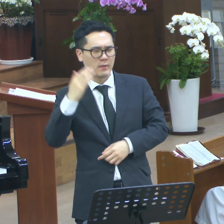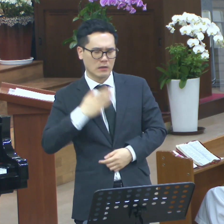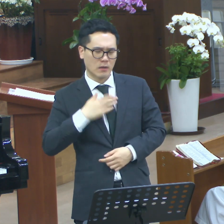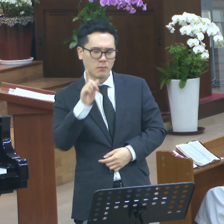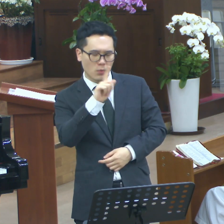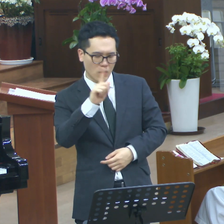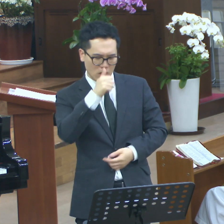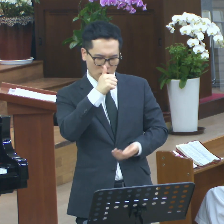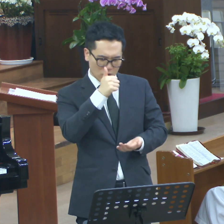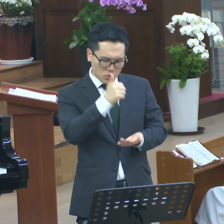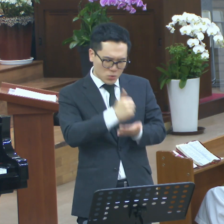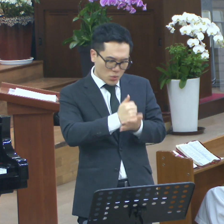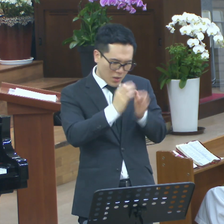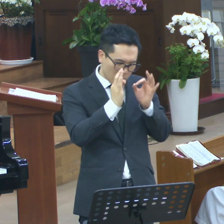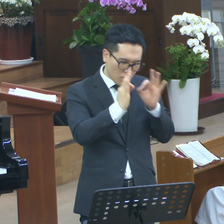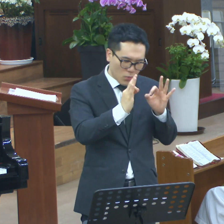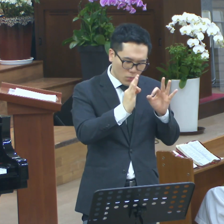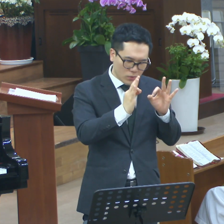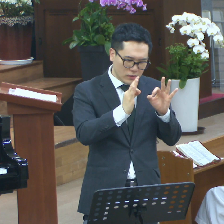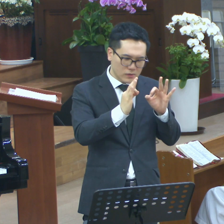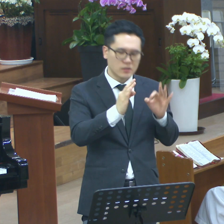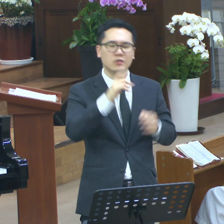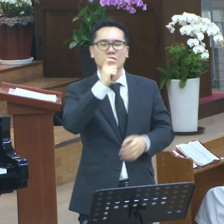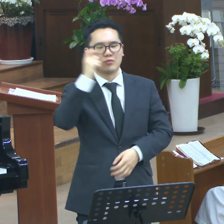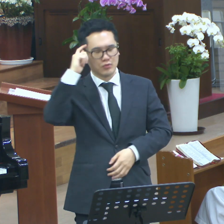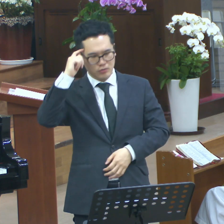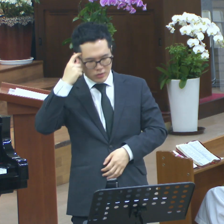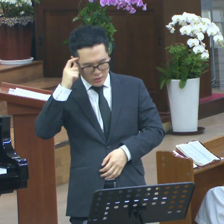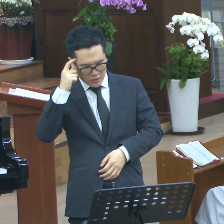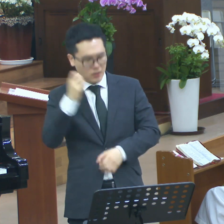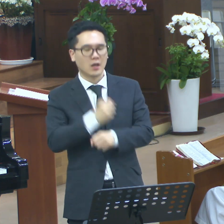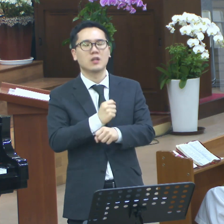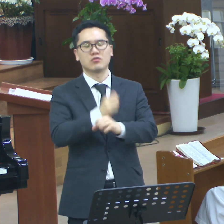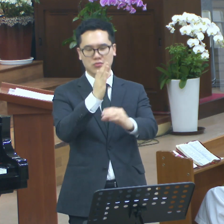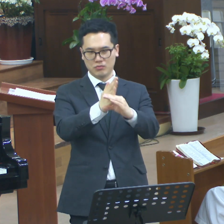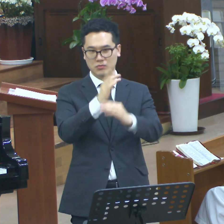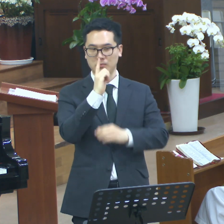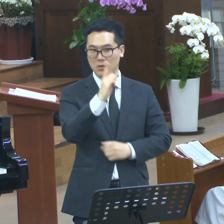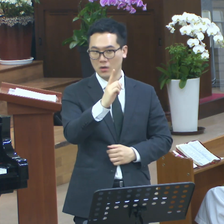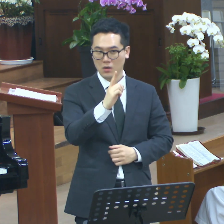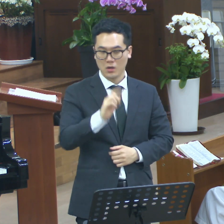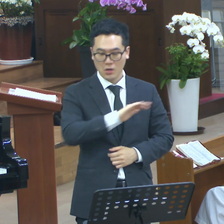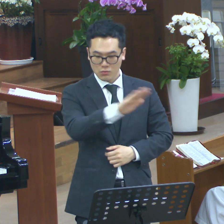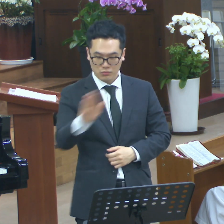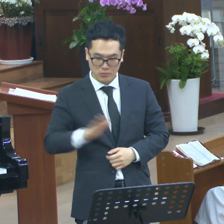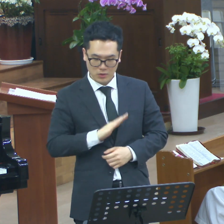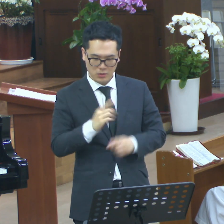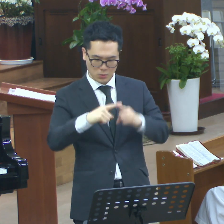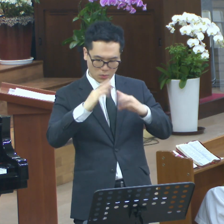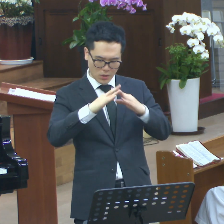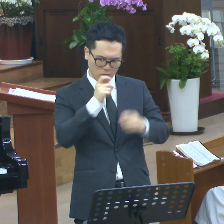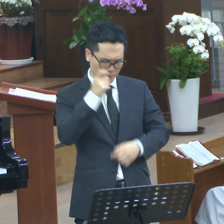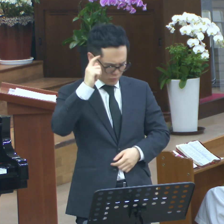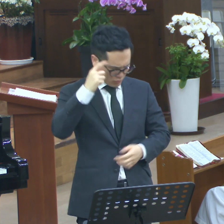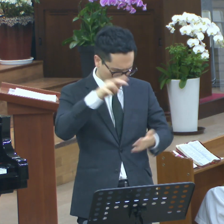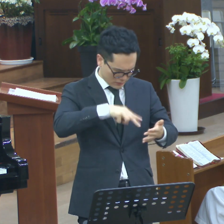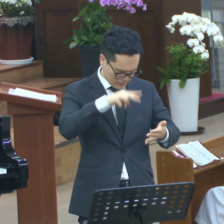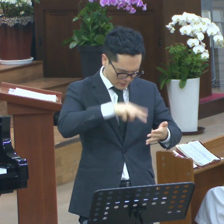우리들 교회가 부흥한 이유 중에 하나는 큐티를 할 때 항상 죄를 보고 볼 뿐만 아니라 사랑방에서 고백하고 교회